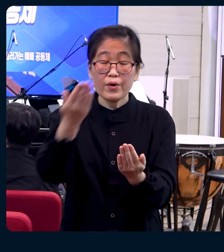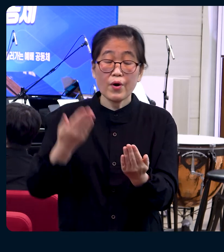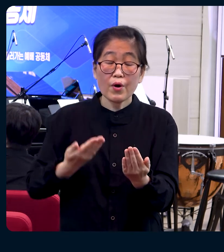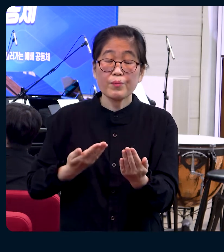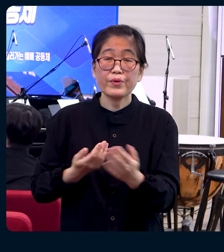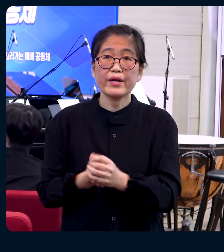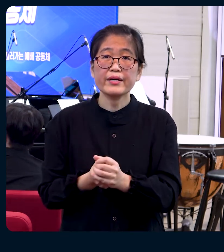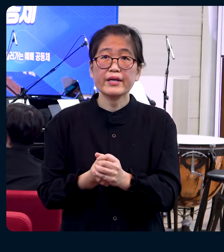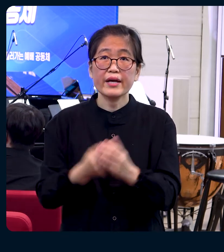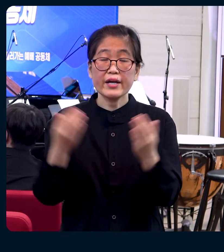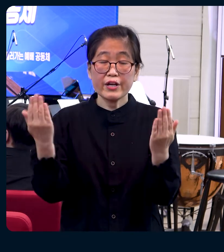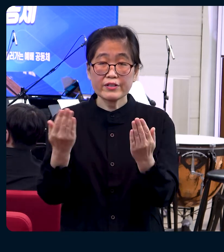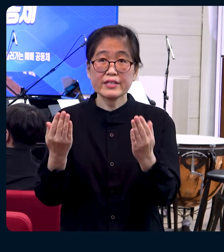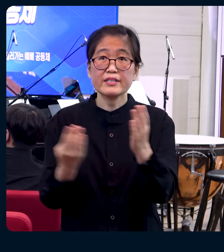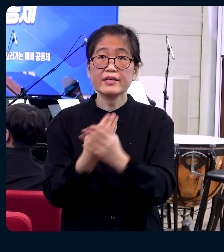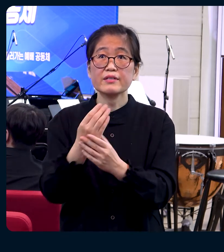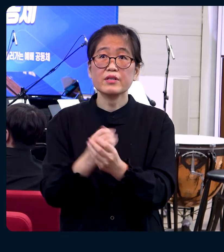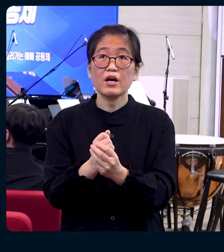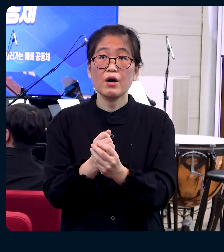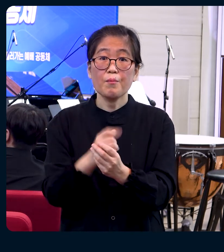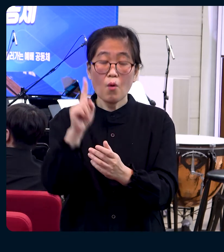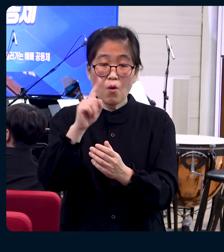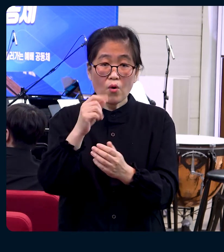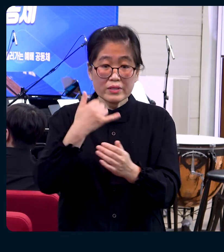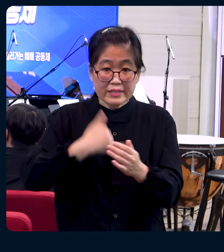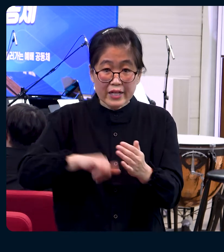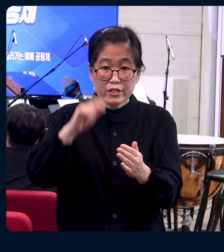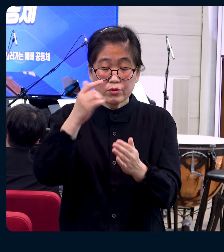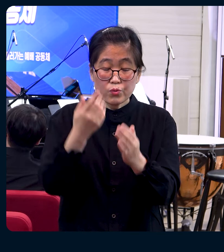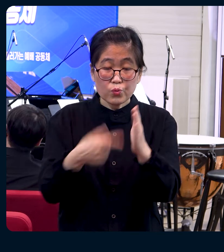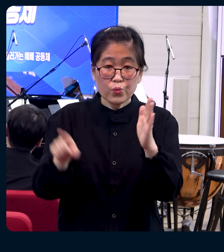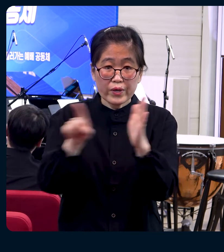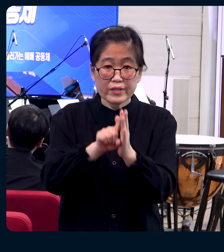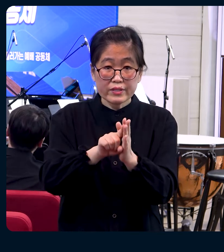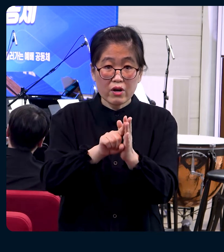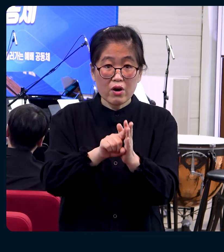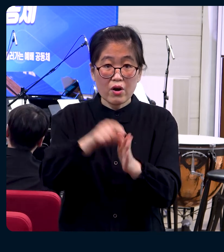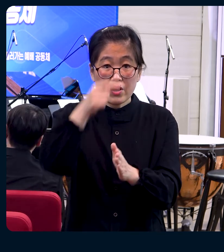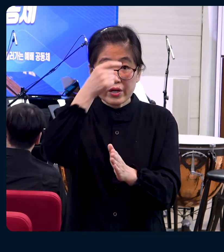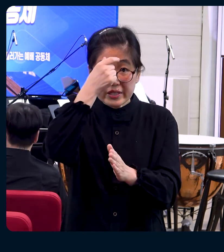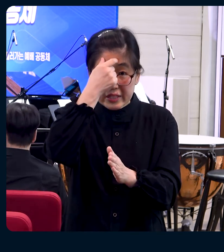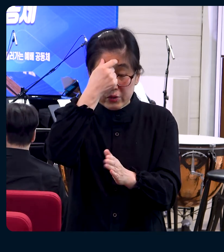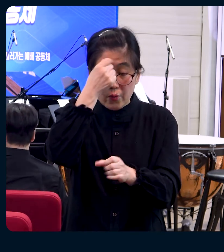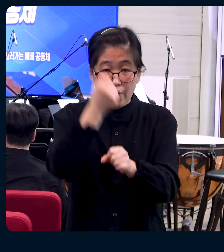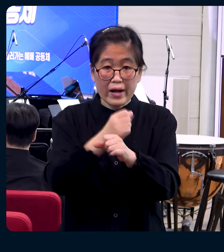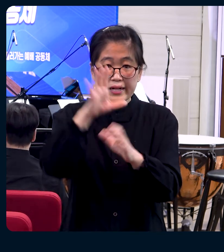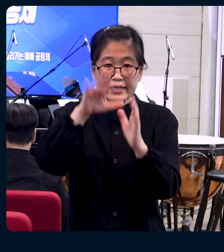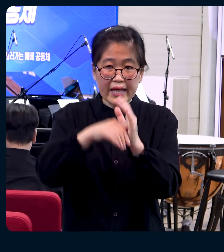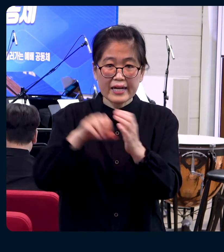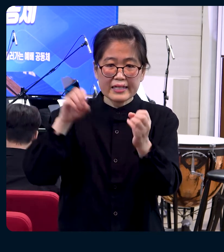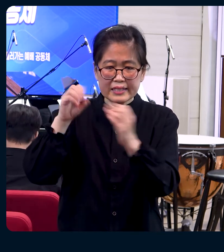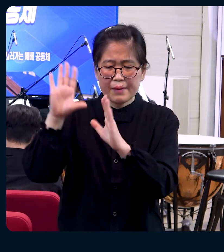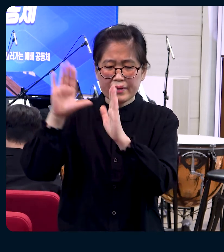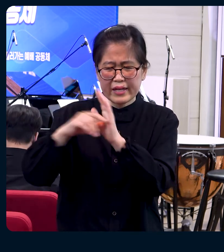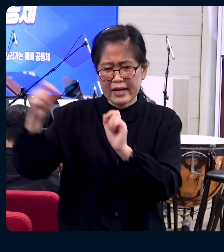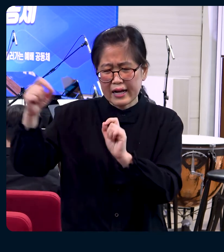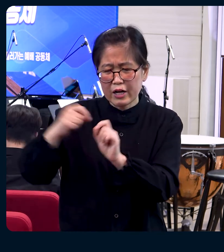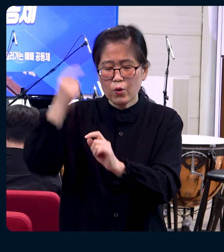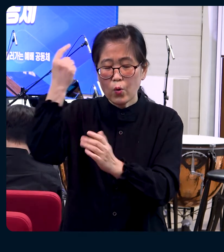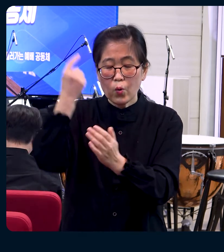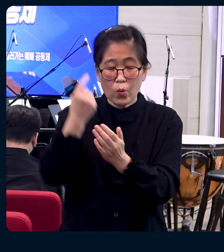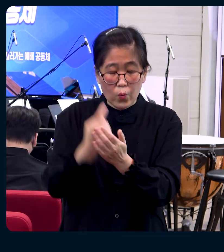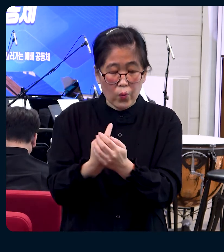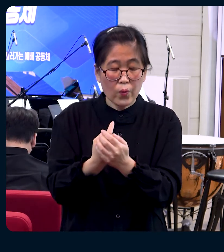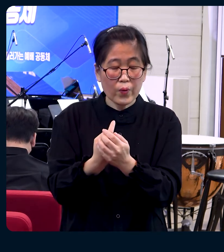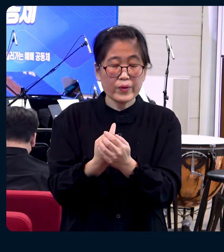바라요. 그래서 여러분, 오늘 집에 가셔서 자기 전에 자녀를 3번 기도하는 이 기도는 응답의 때가 오고 있는